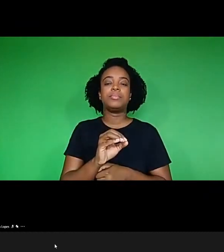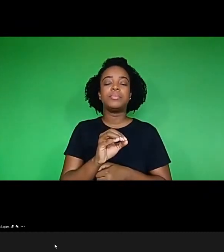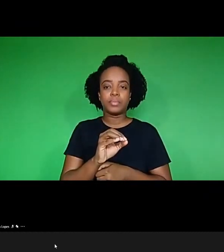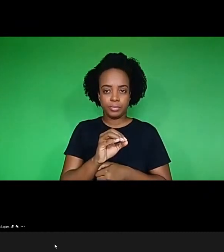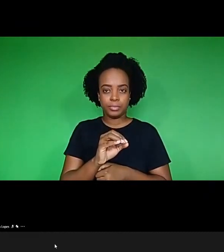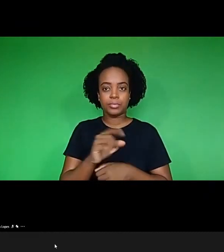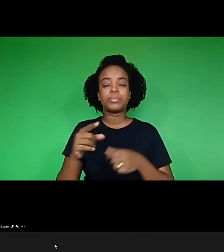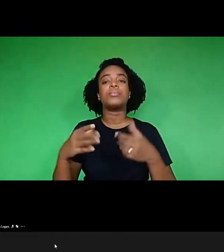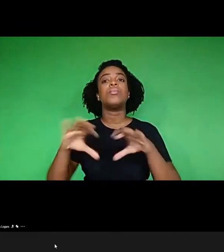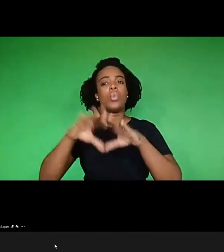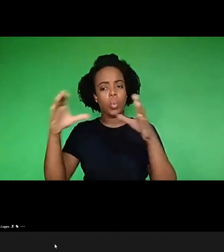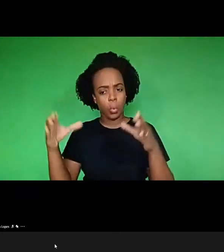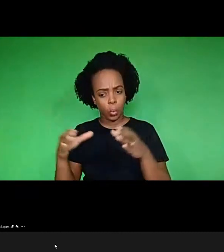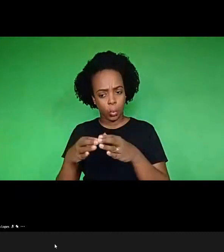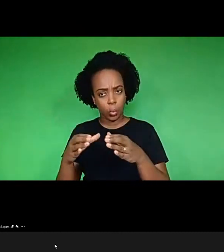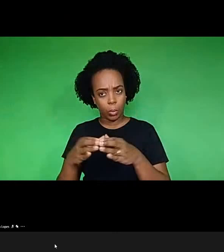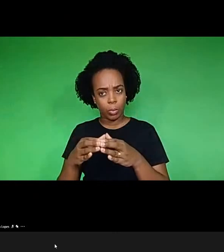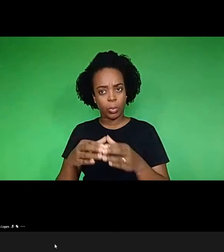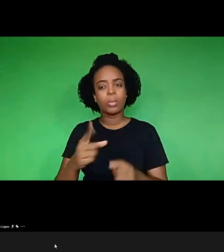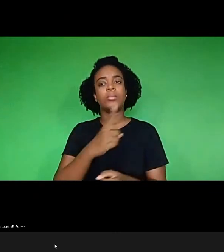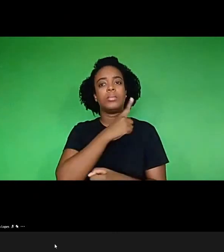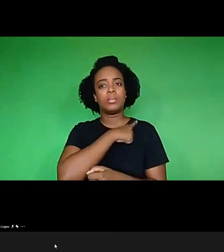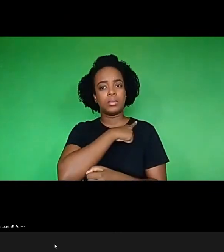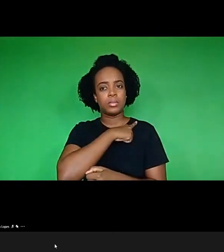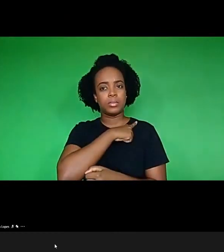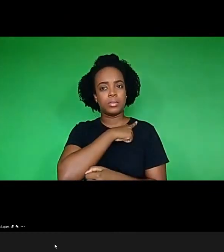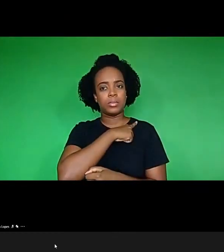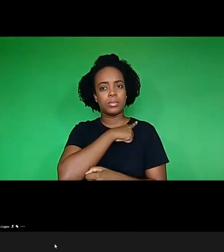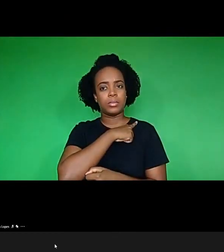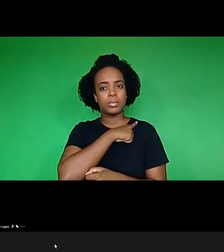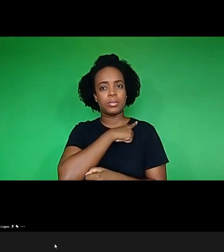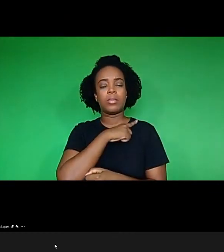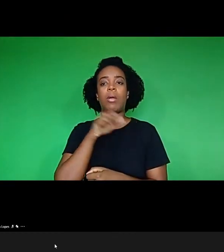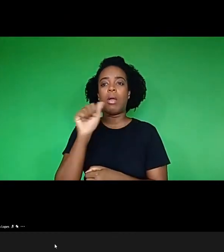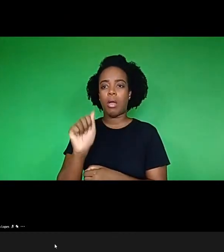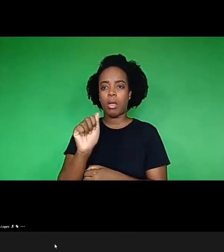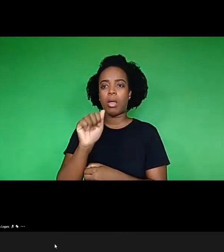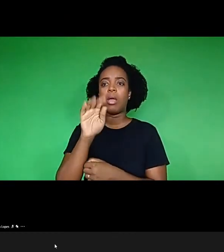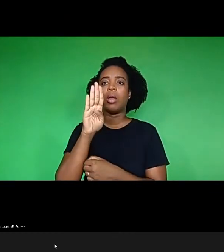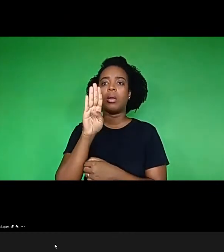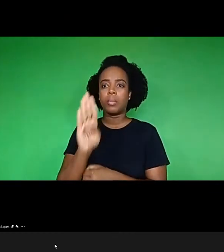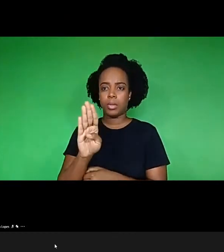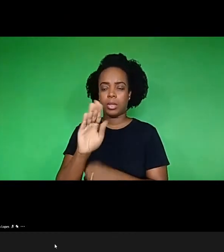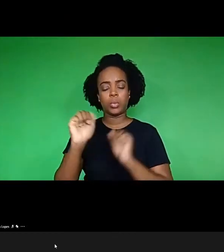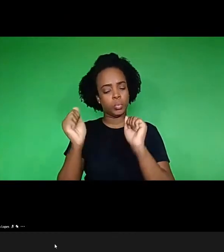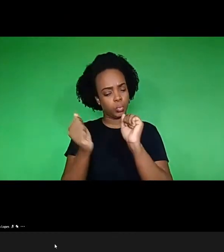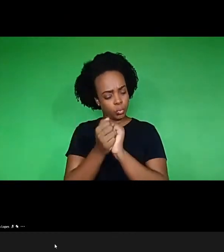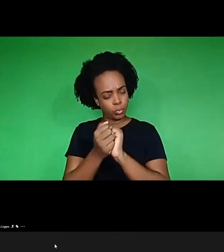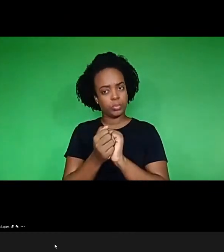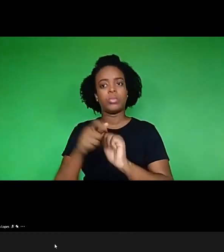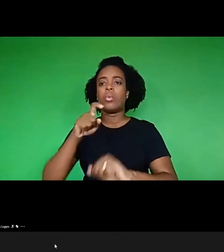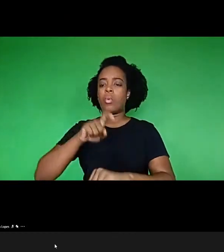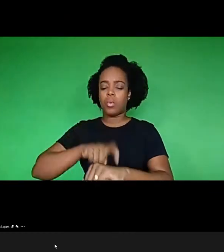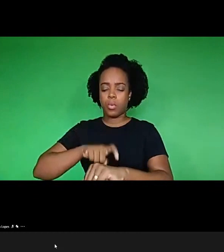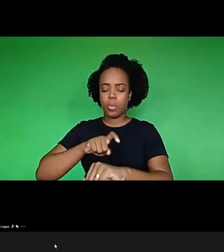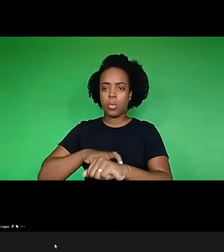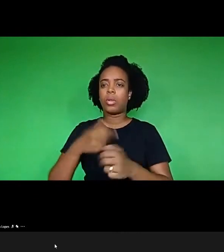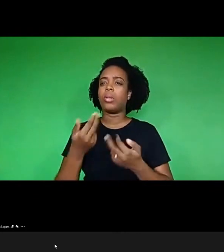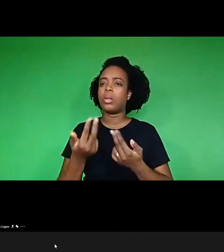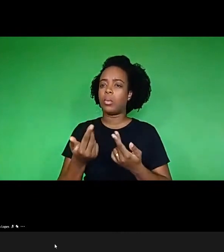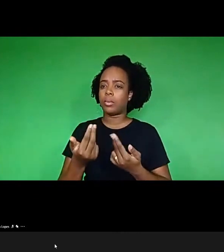B ocorrerão juntos, né, no mesmo horário. Nós teremos, durante 15